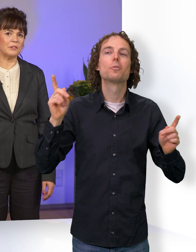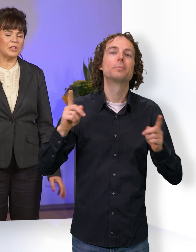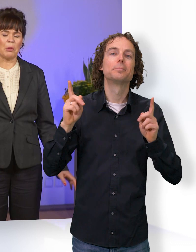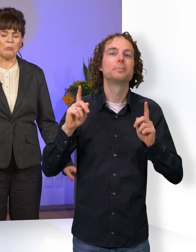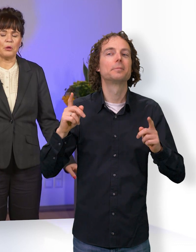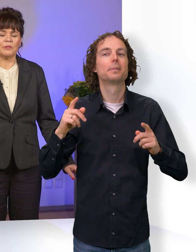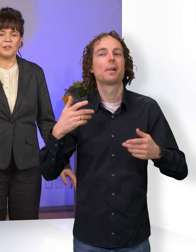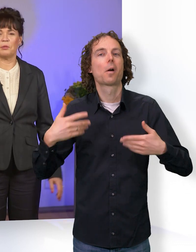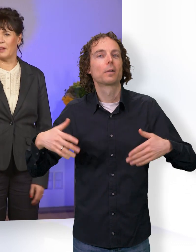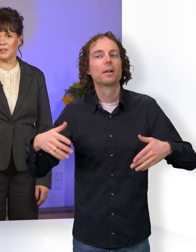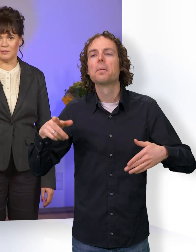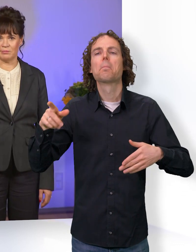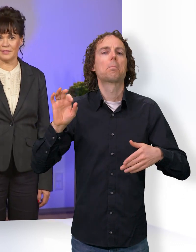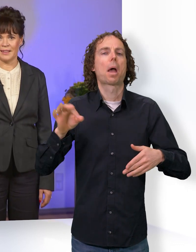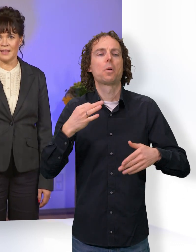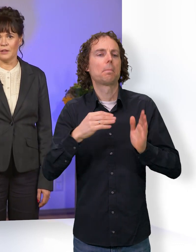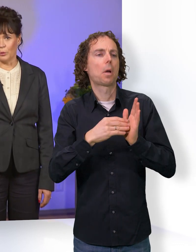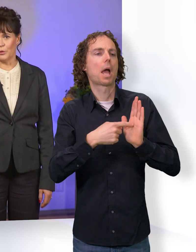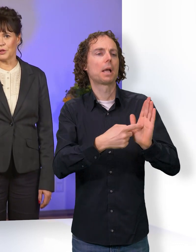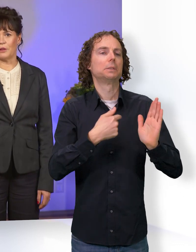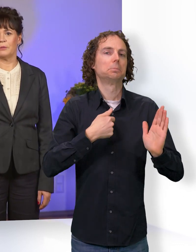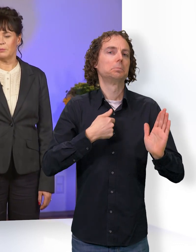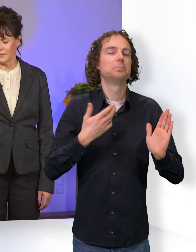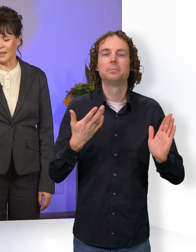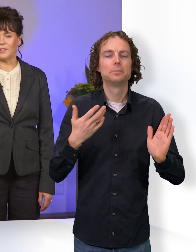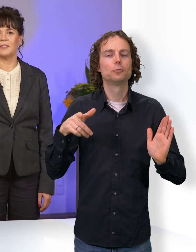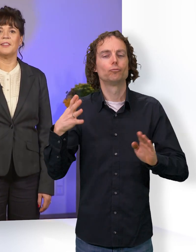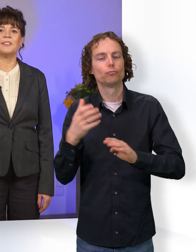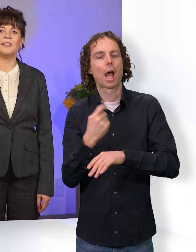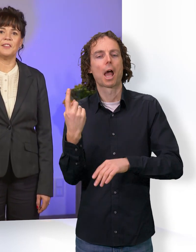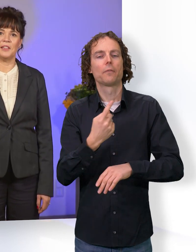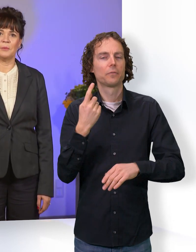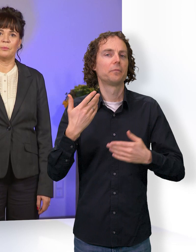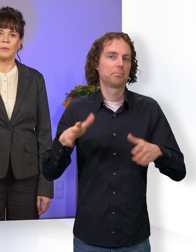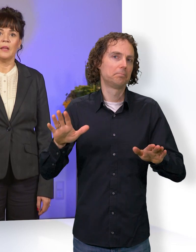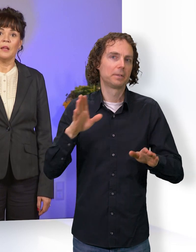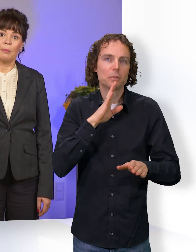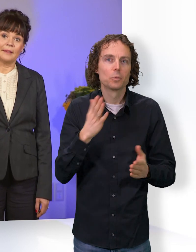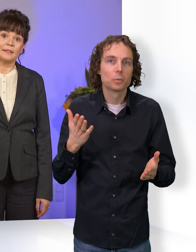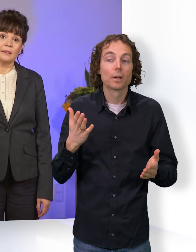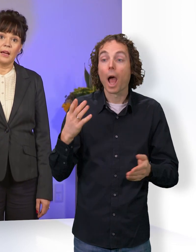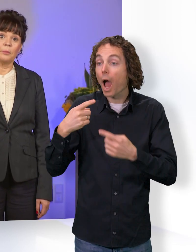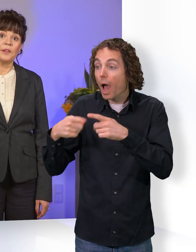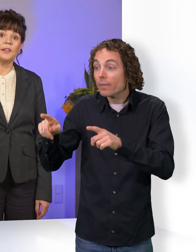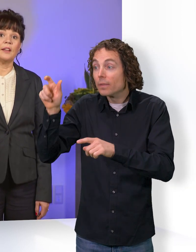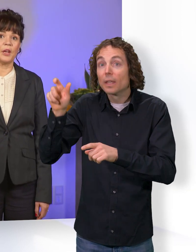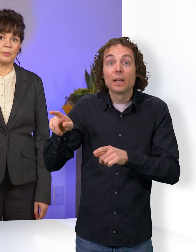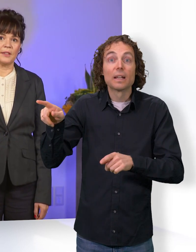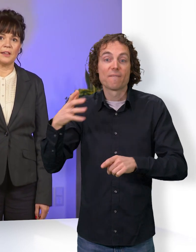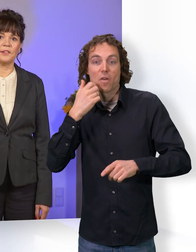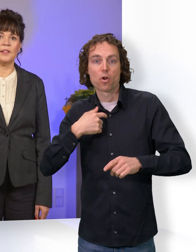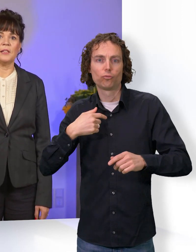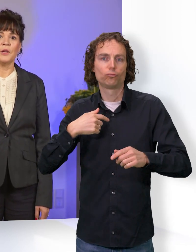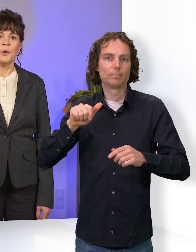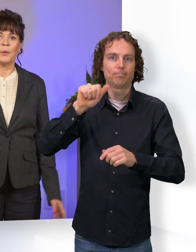Sie müssen niemandem irgendwas beweisen. Die Runde schaffen, das ist ihr Ziel. Manche haben das